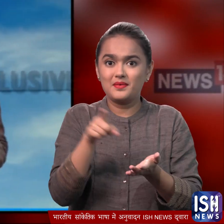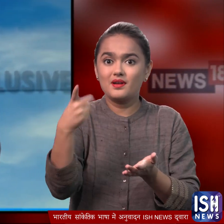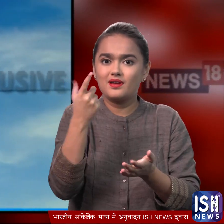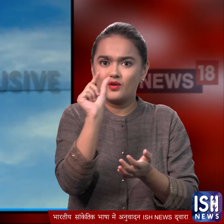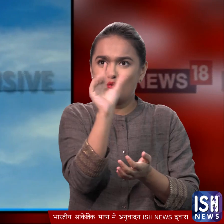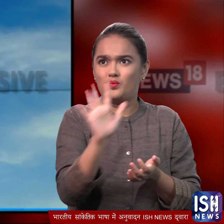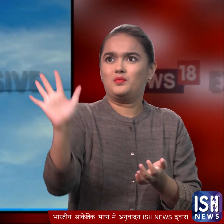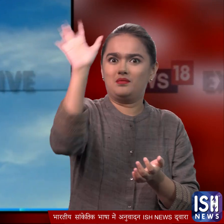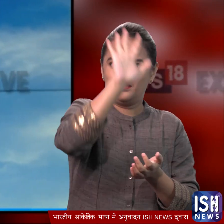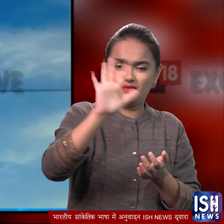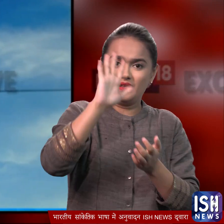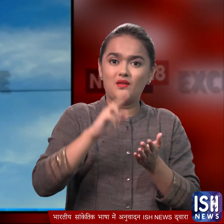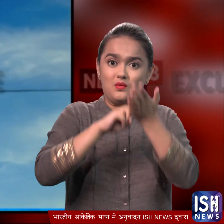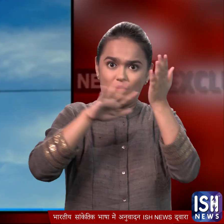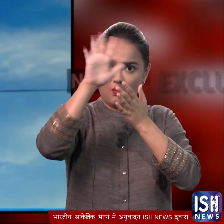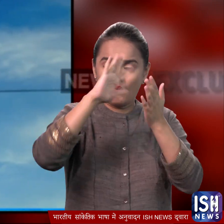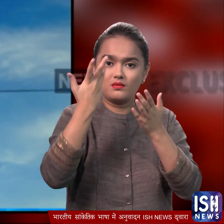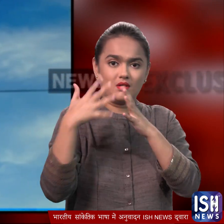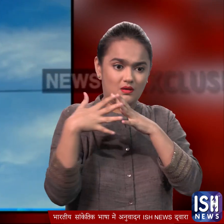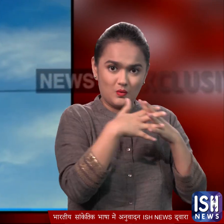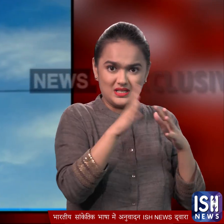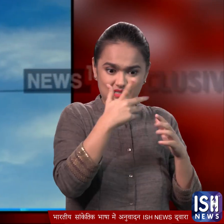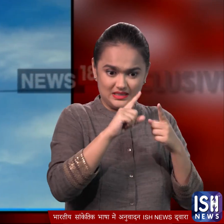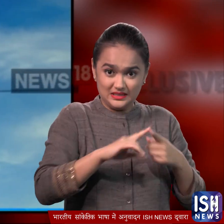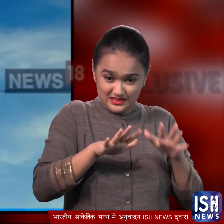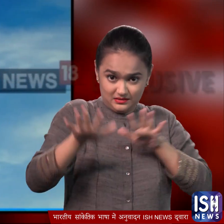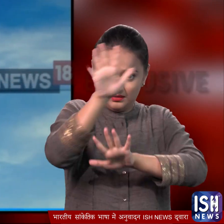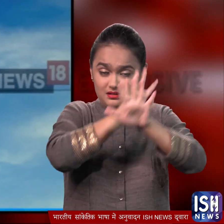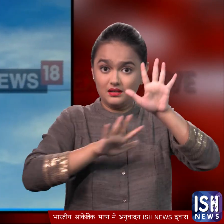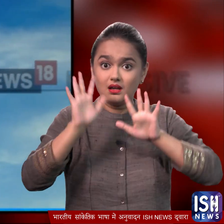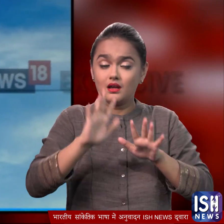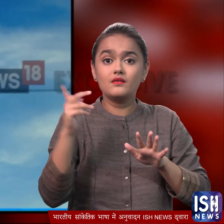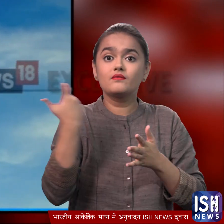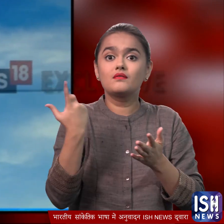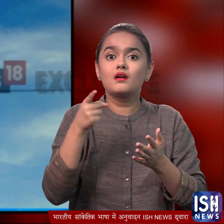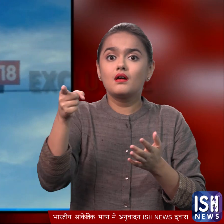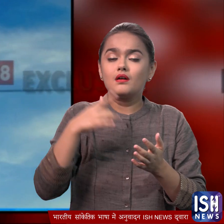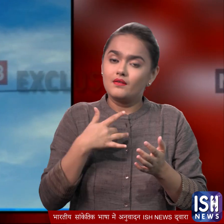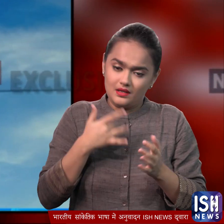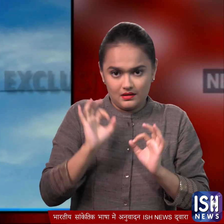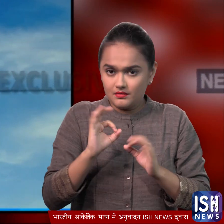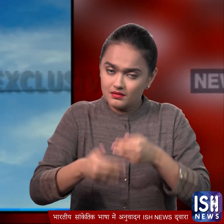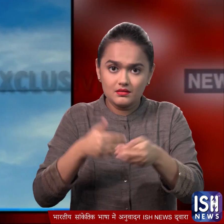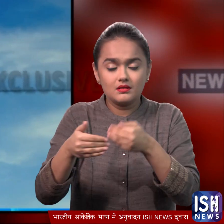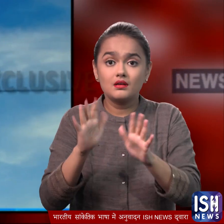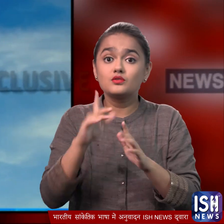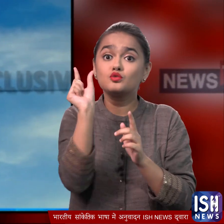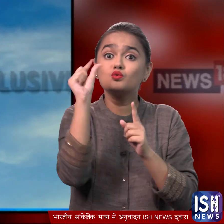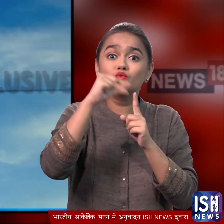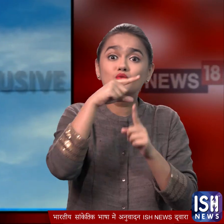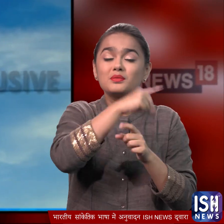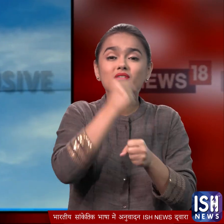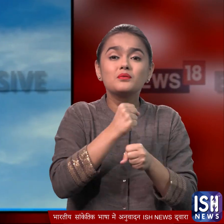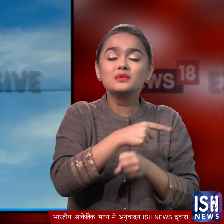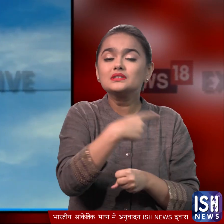का राज्य उत्तर में सतलुज नदी से दक्षिण में नर्मदा और पूरब में बंगाल तक था, जिनकी राजधानी कन्नौज हुआ करती थी। इसलिए